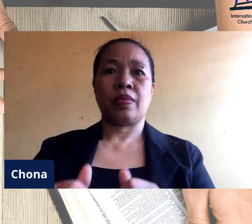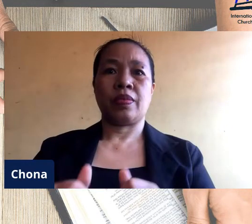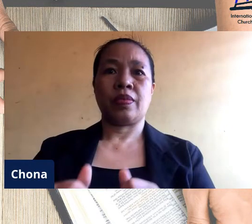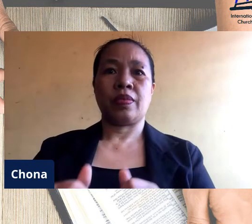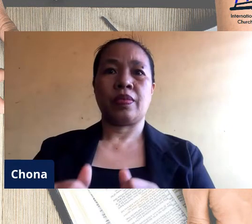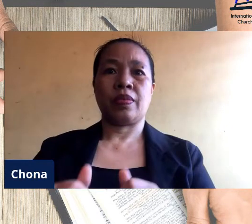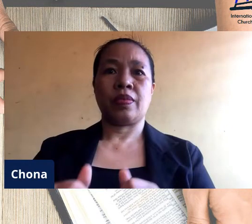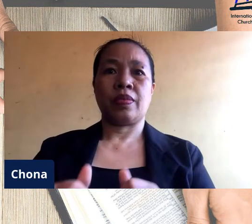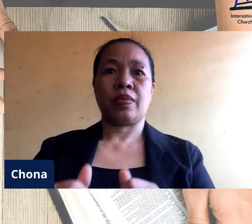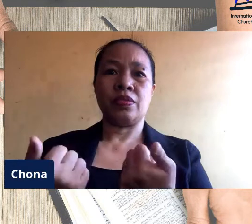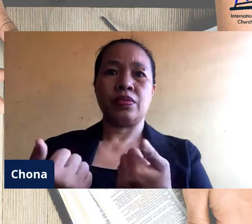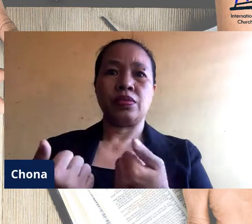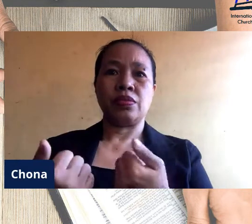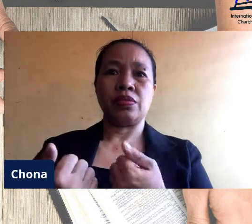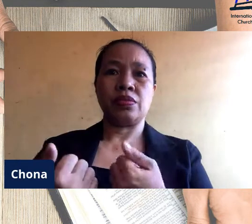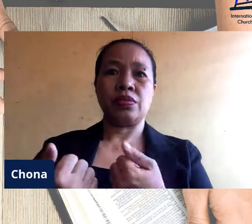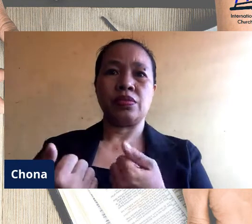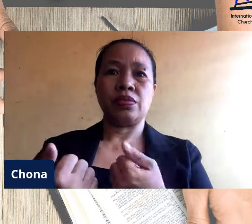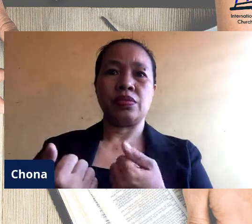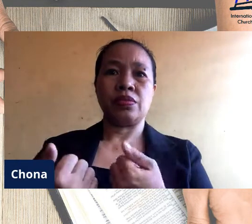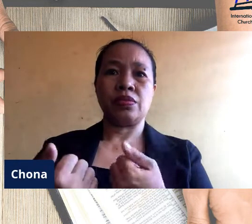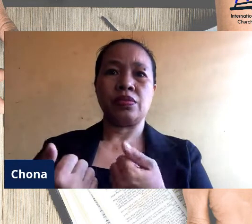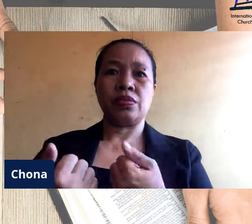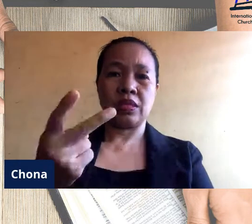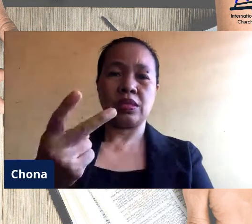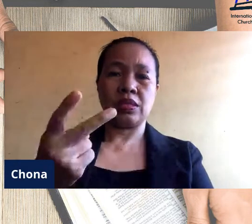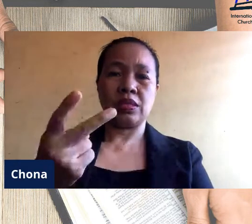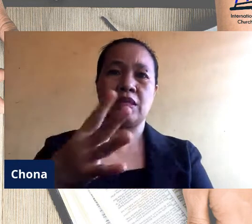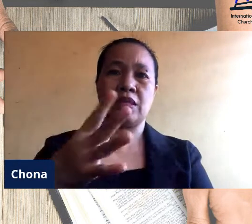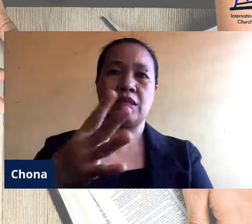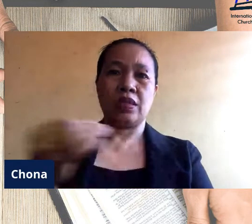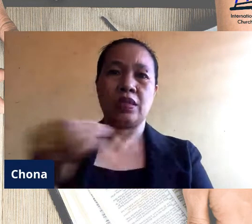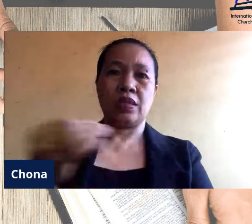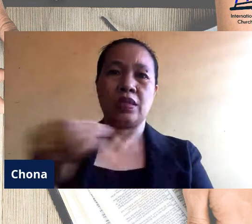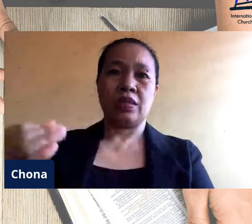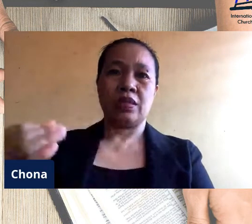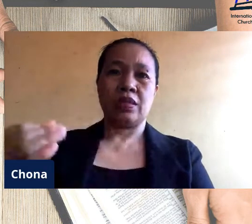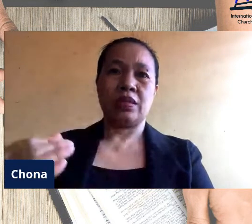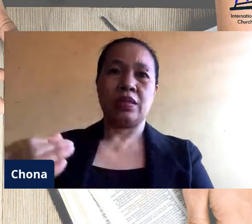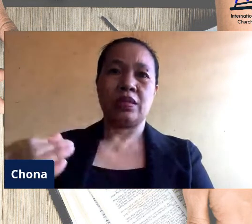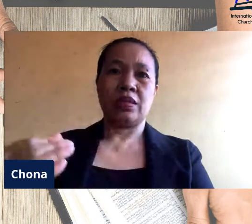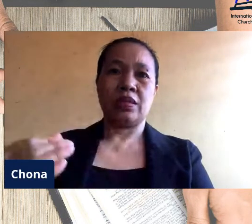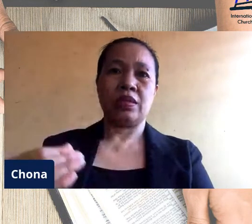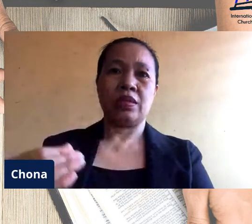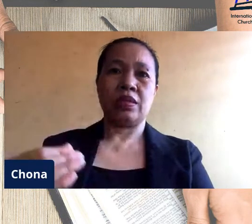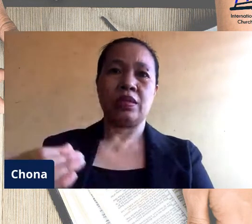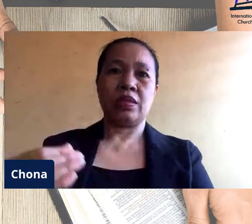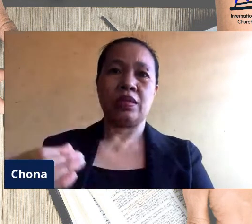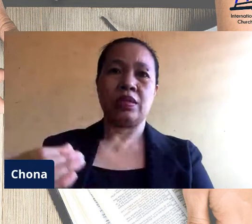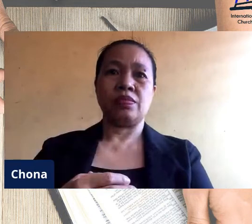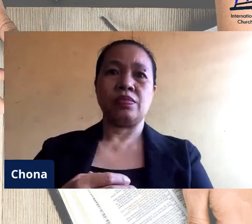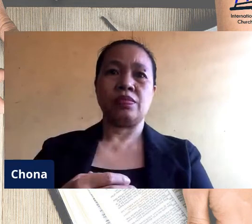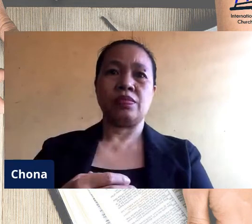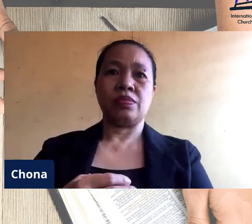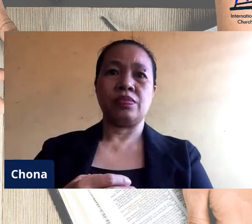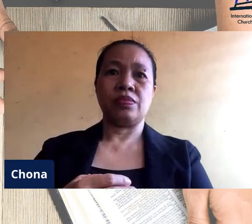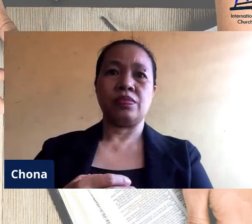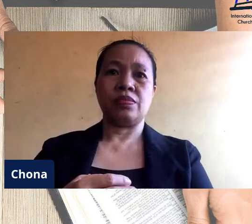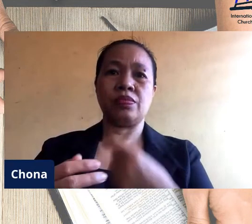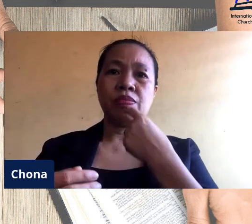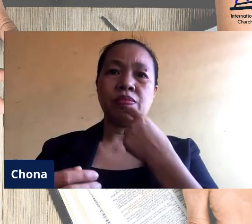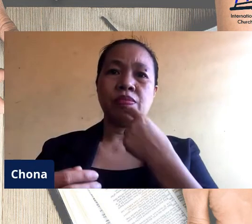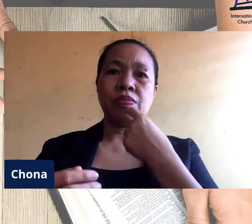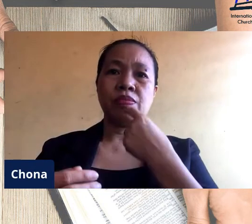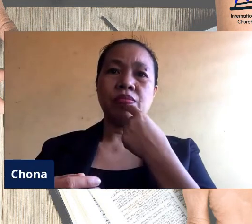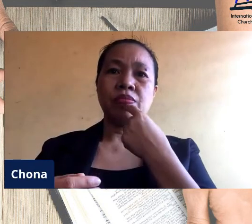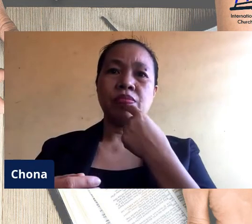ng konduktor, "Chief Justice, naunawa niyo po ba yung aking sinabi? Okay na po, kahit po niyo na pong hanapin yung ticket